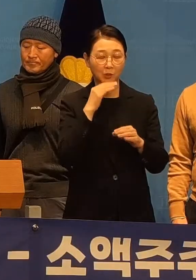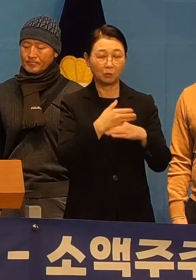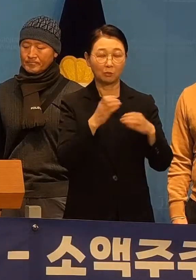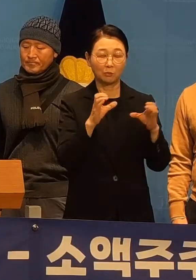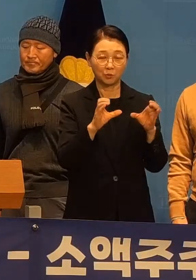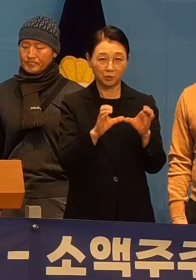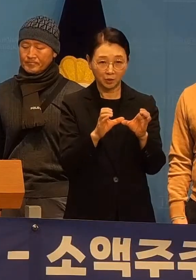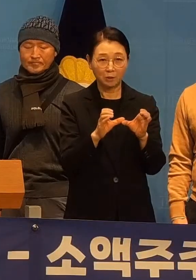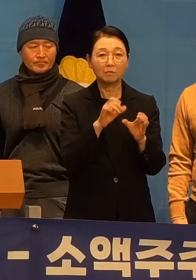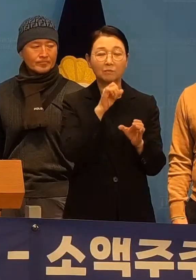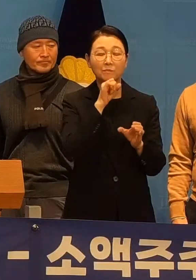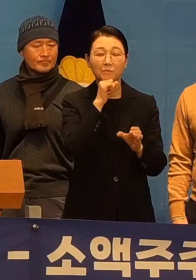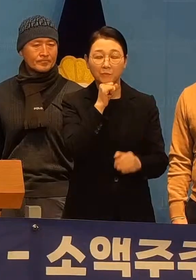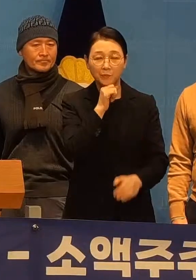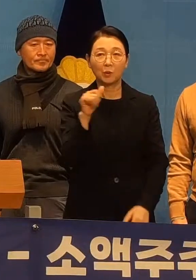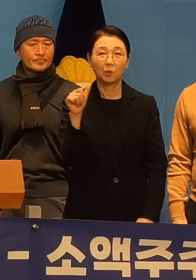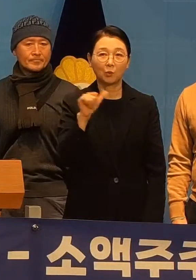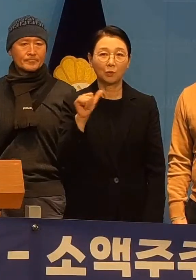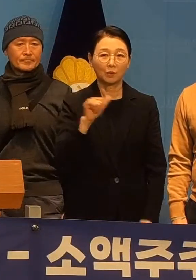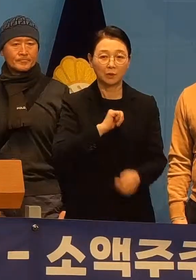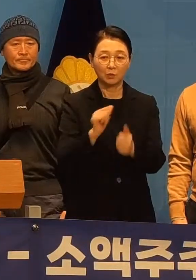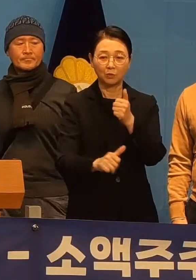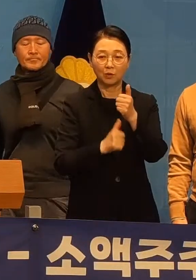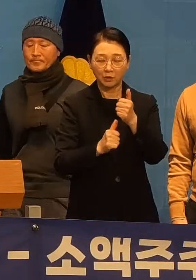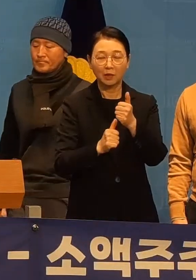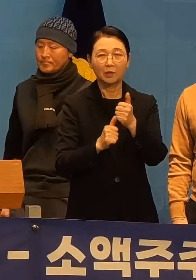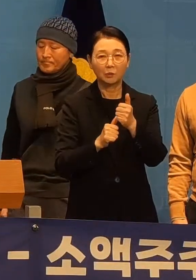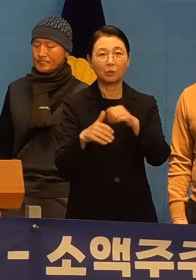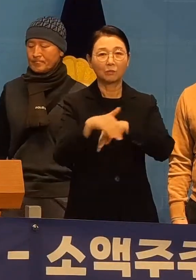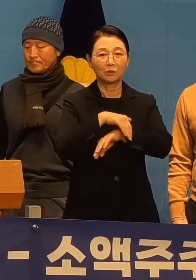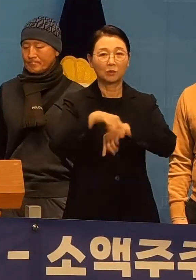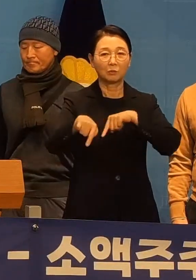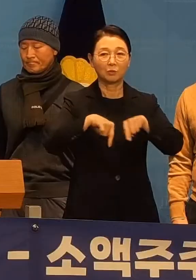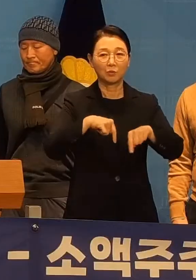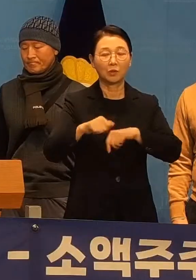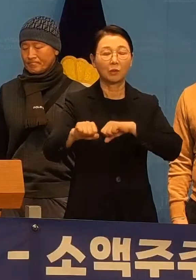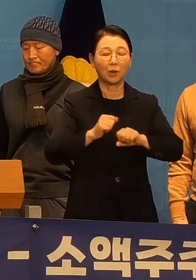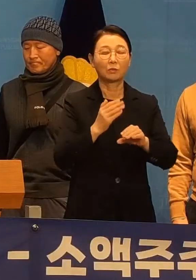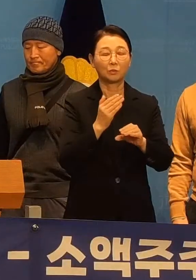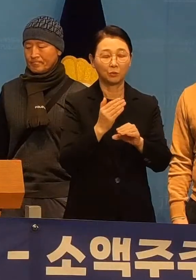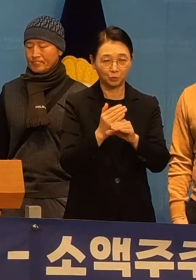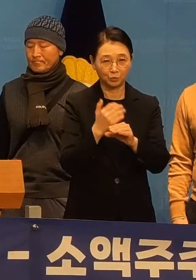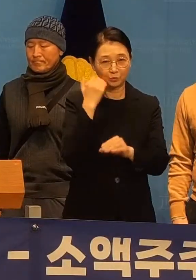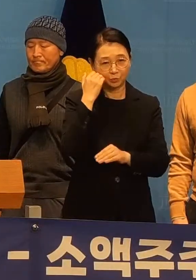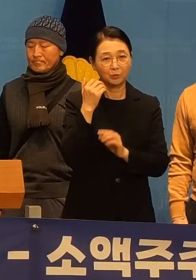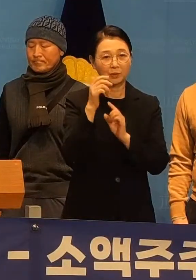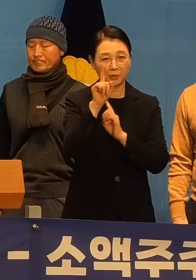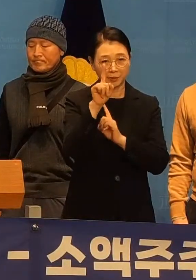특별위원회 위원이고 정무위원회에서 활동하고 있는 청주시 상당구 국회의원 이강일입니다.